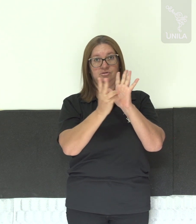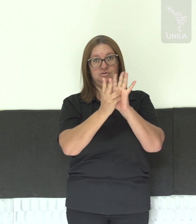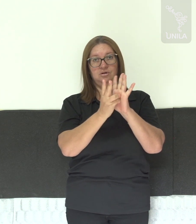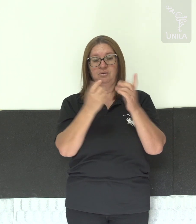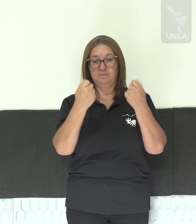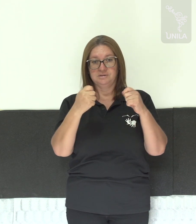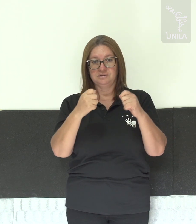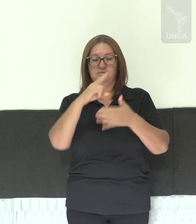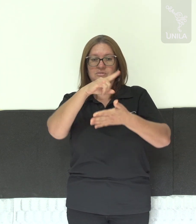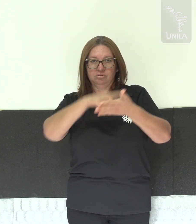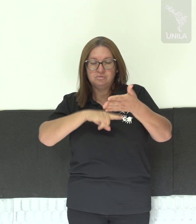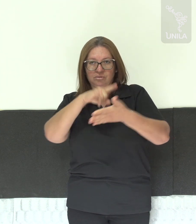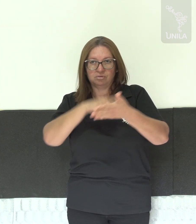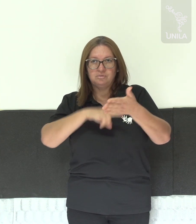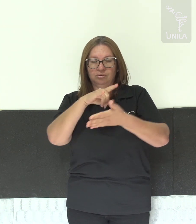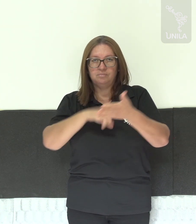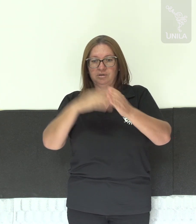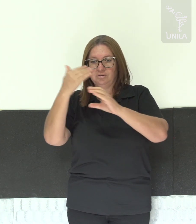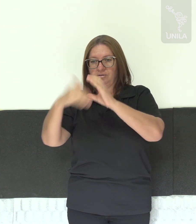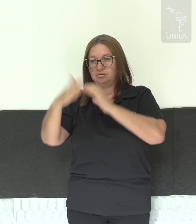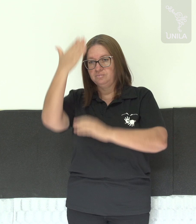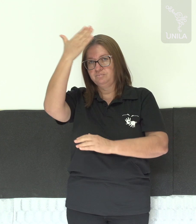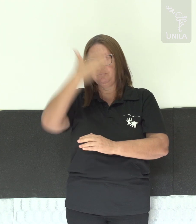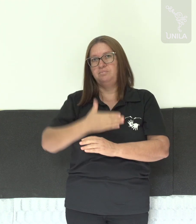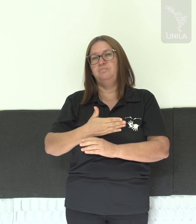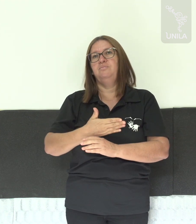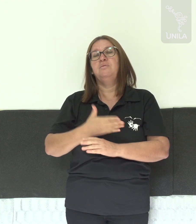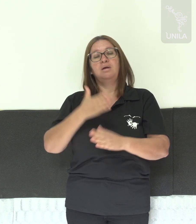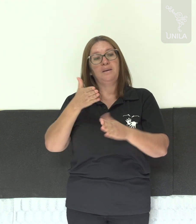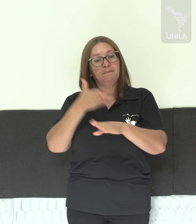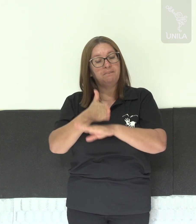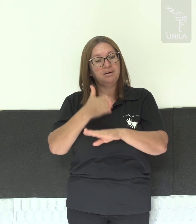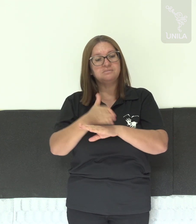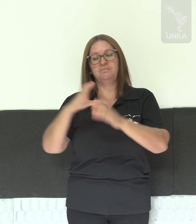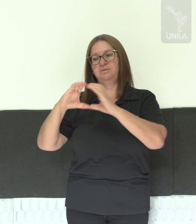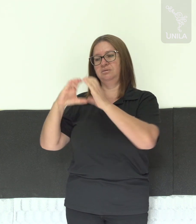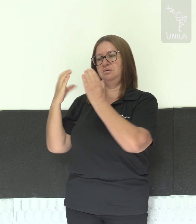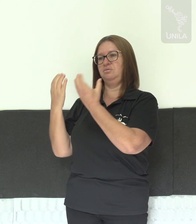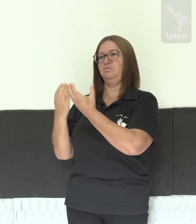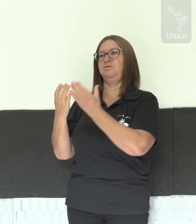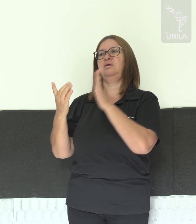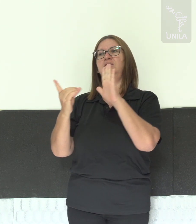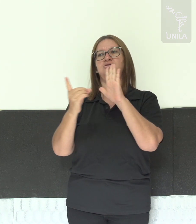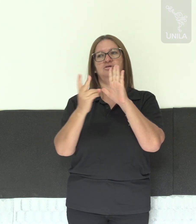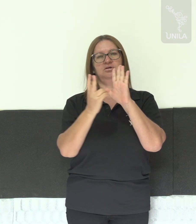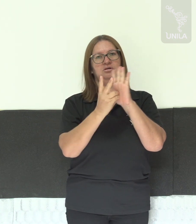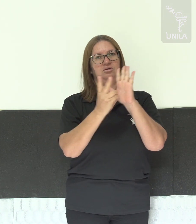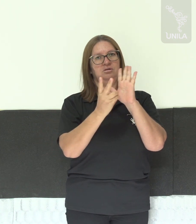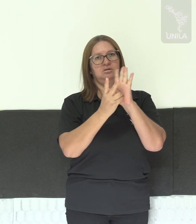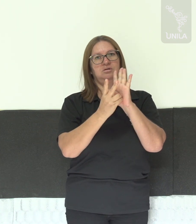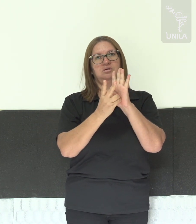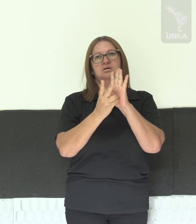deverão enviar a documentação referente à comprovação de pertencimento à comunidade indígena, emitida